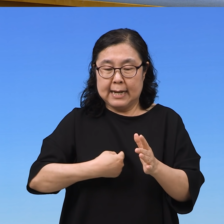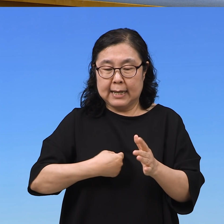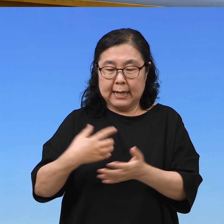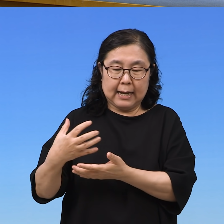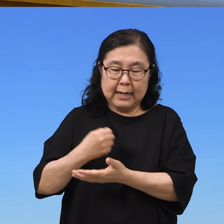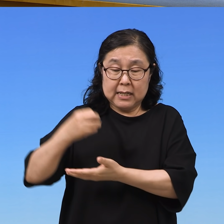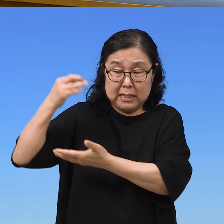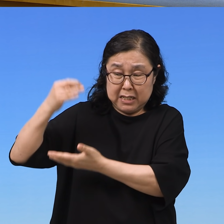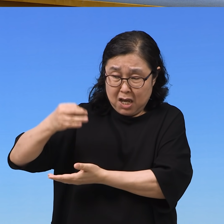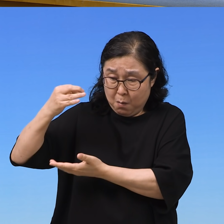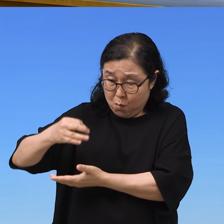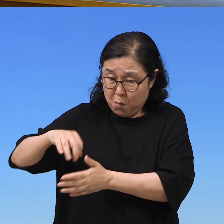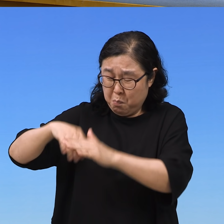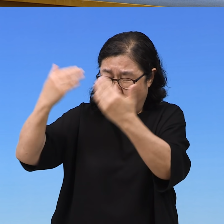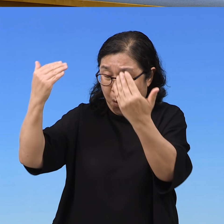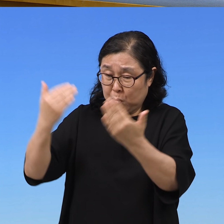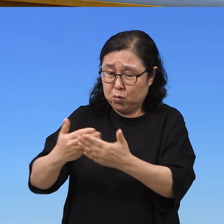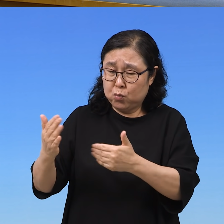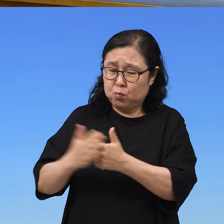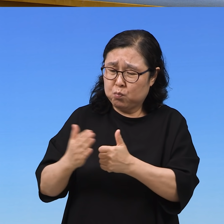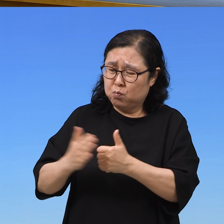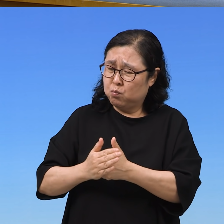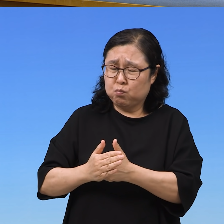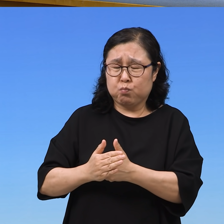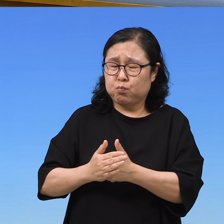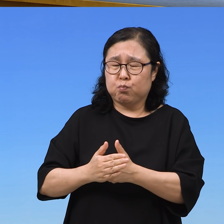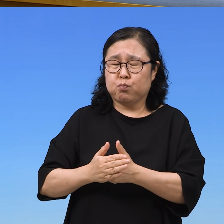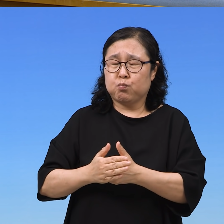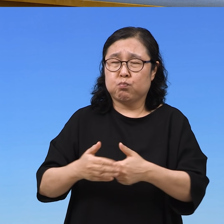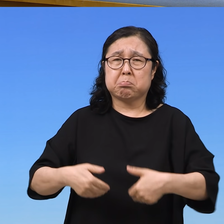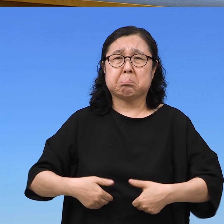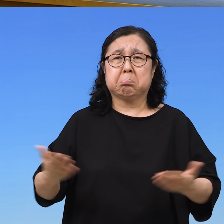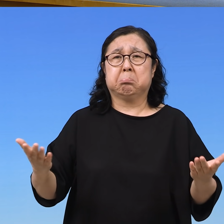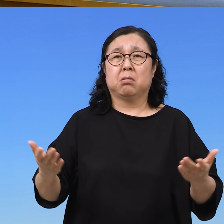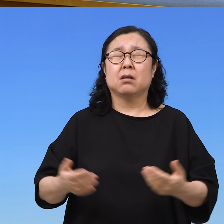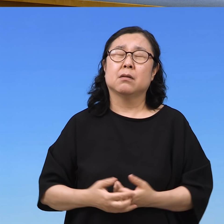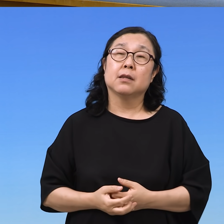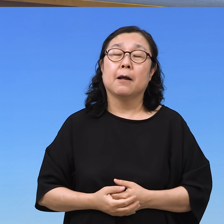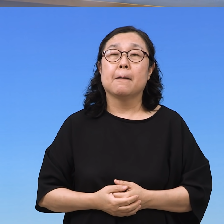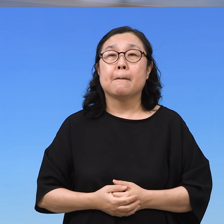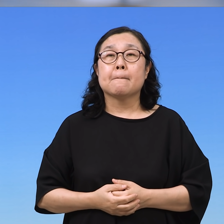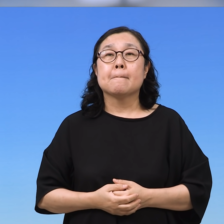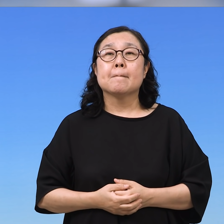그 수많은 재물들이 아무 소용이 없잖아요.